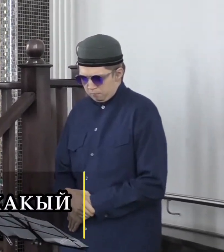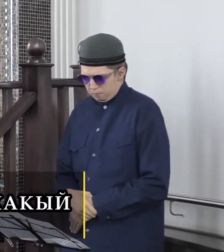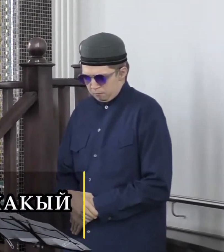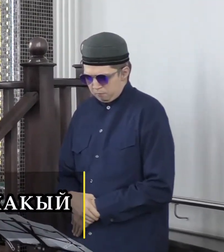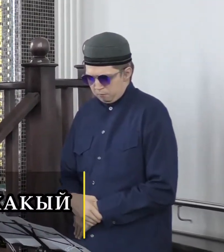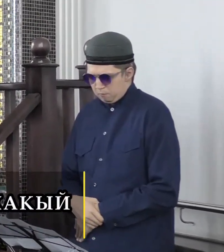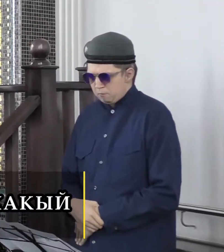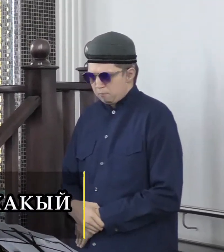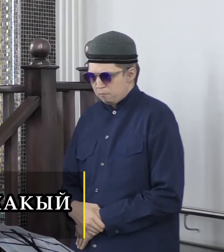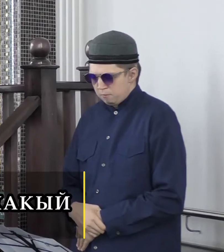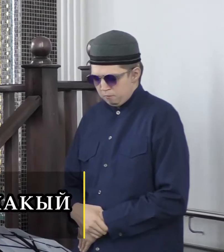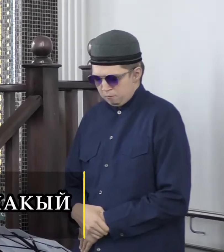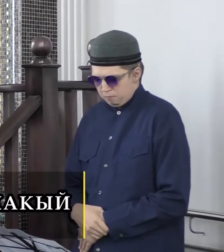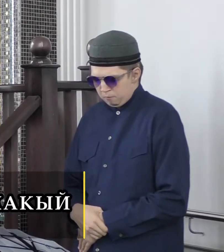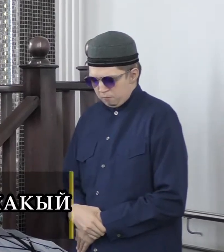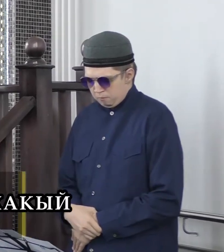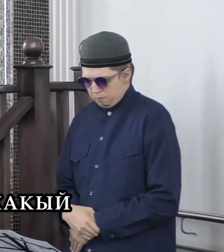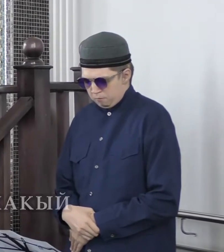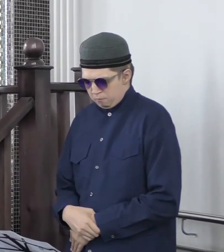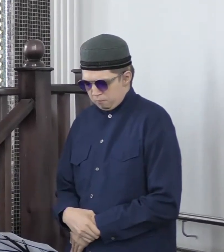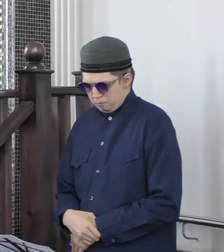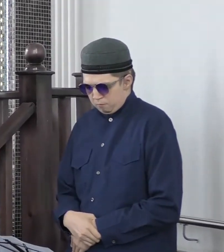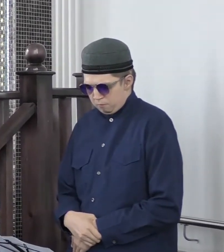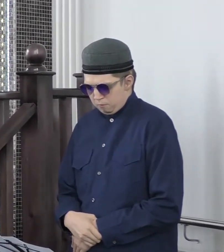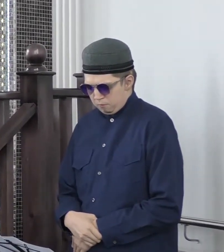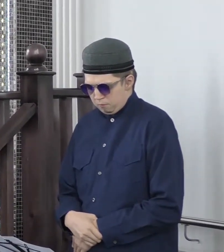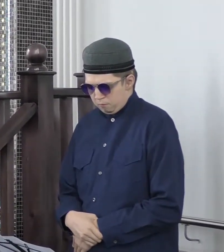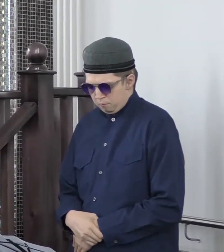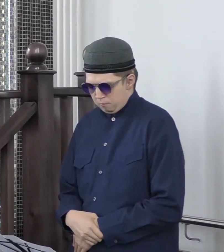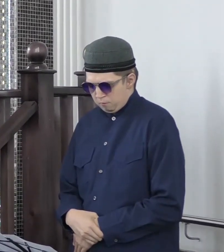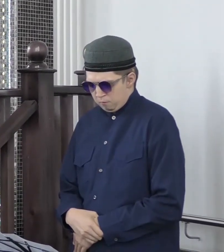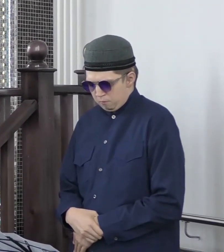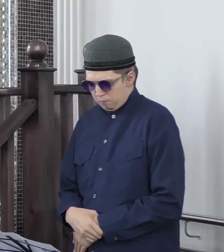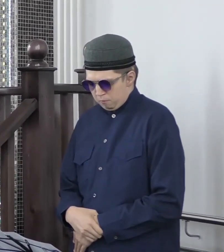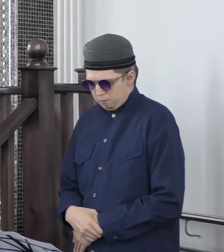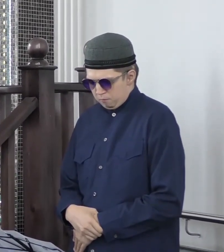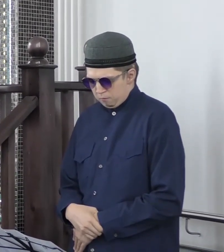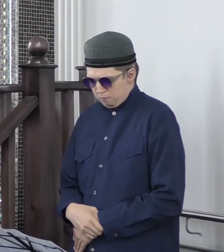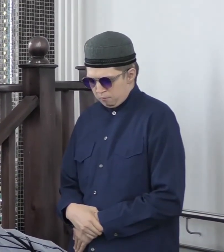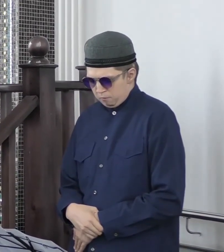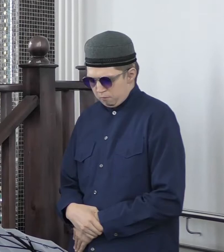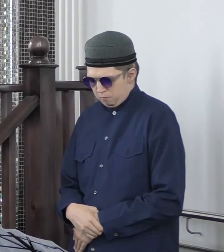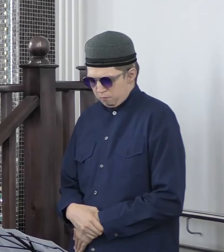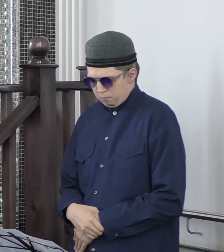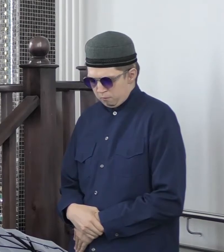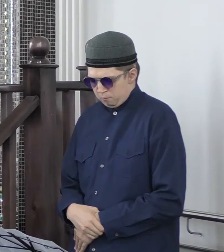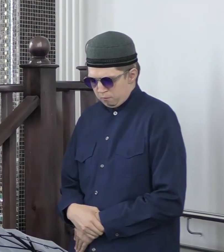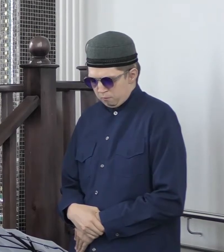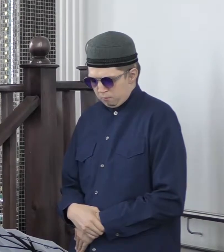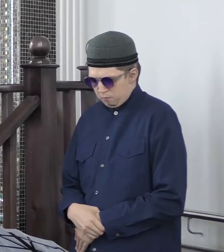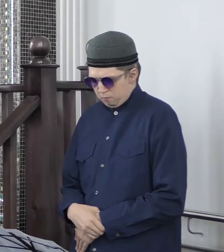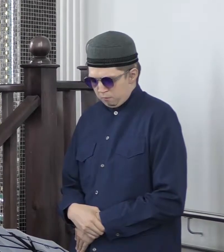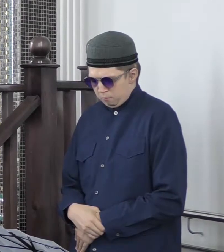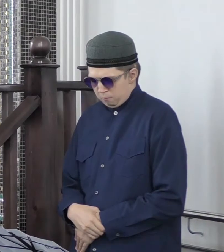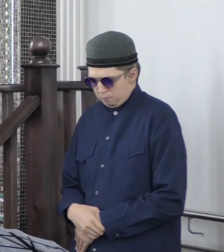أعداء فألف بين قلوبكم فأصبحتم بنعمته إخوانا، صدق الله العظيم. وكما